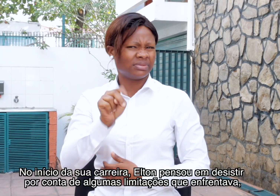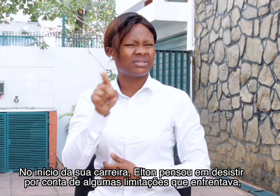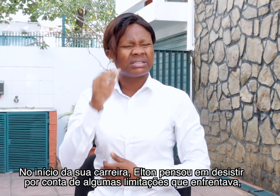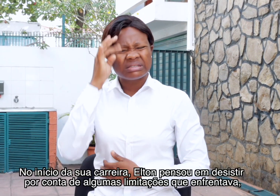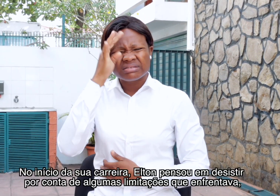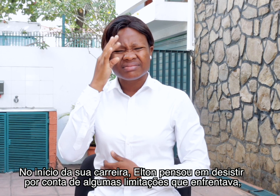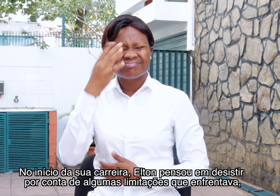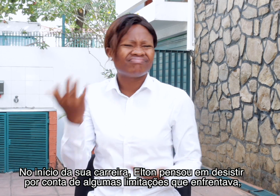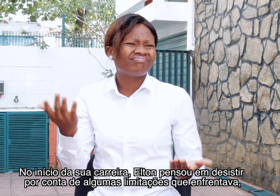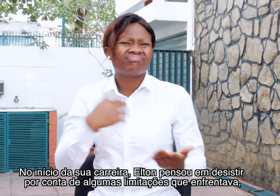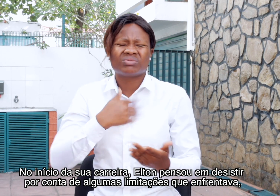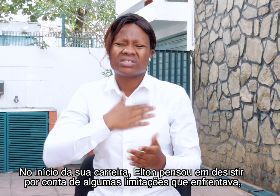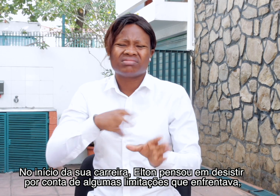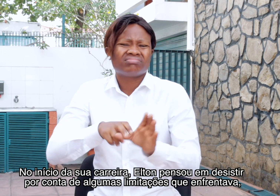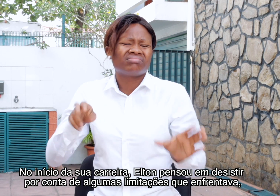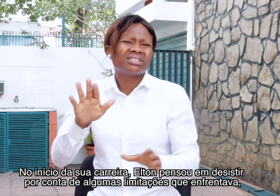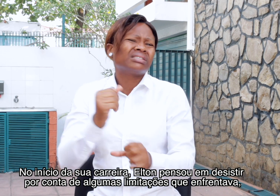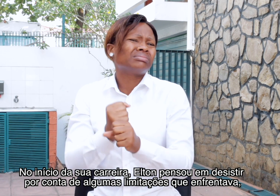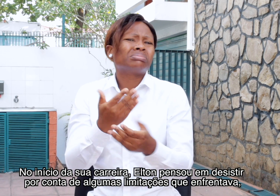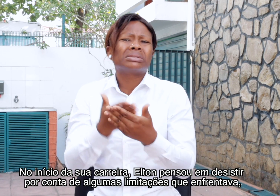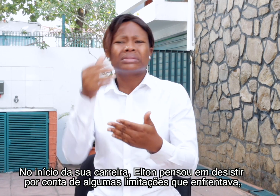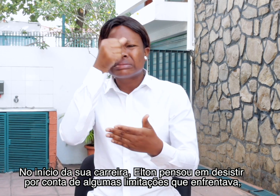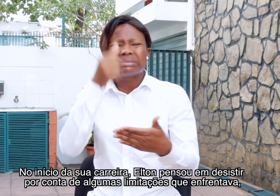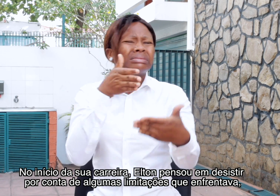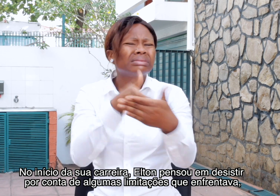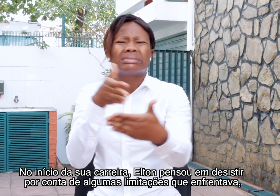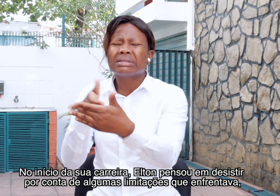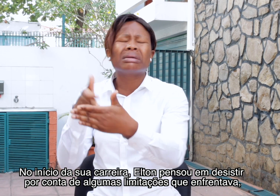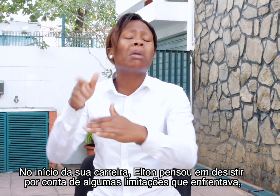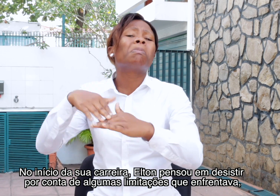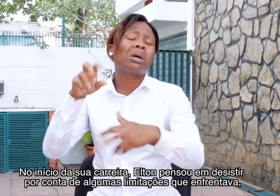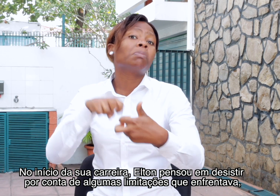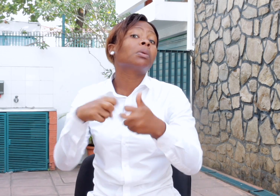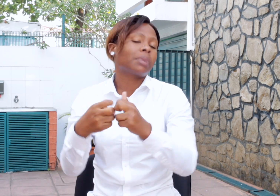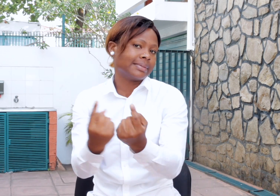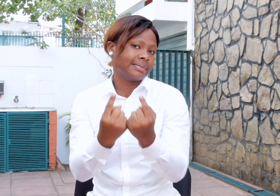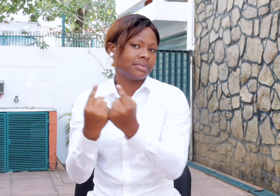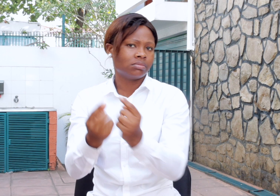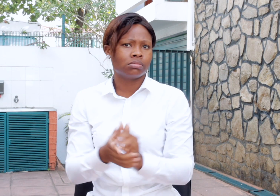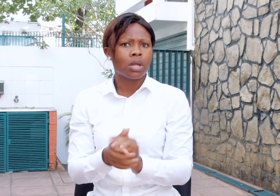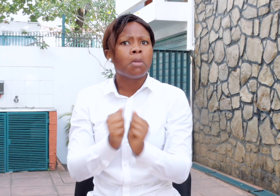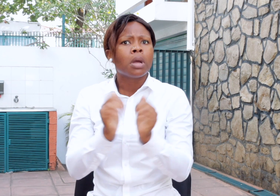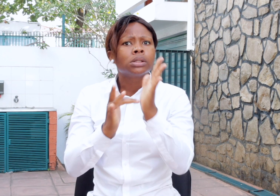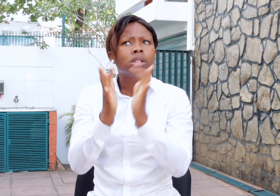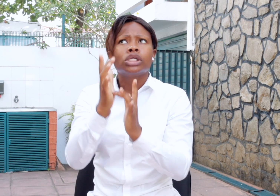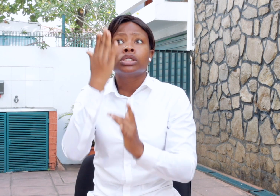No início da sua carreira, Elton pensou em desistir por conta de algumas limitações que enfrentava.